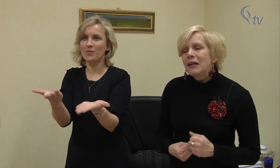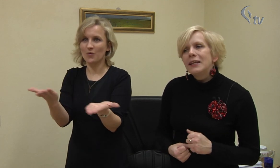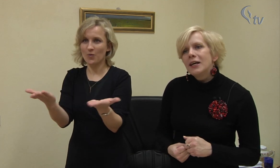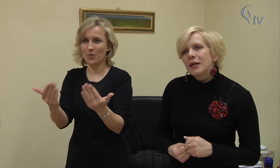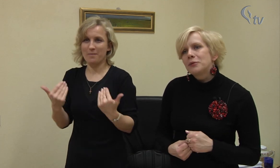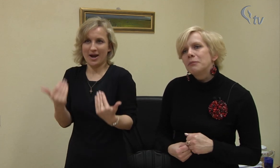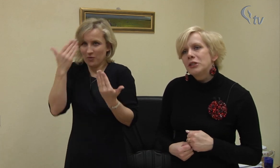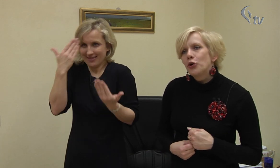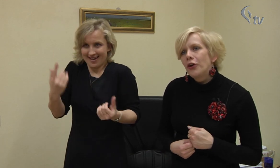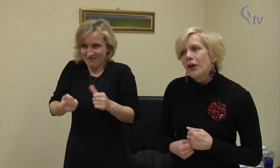tea täpselt, mis on